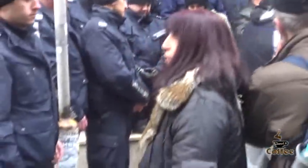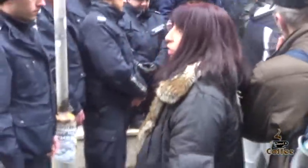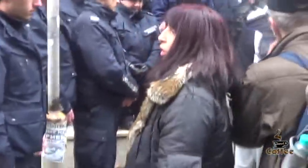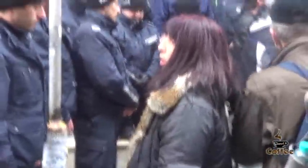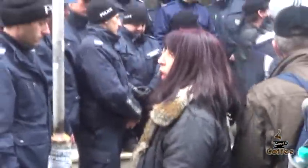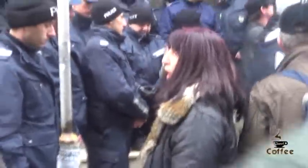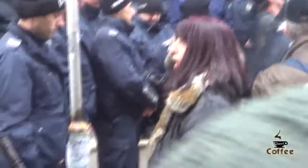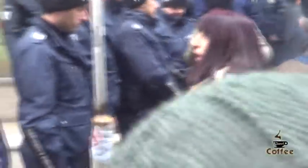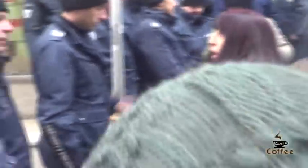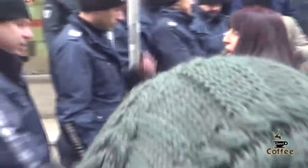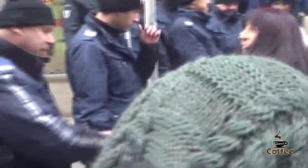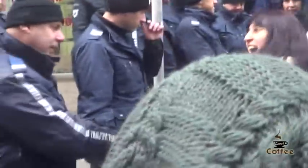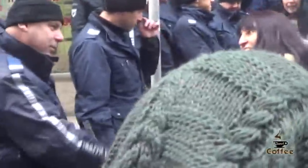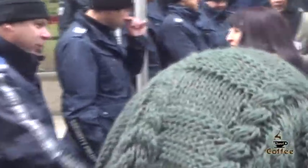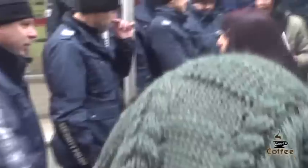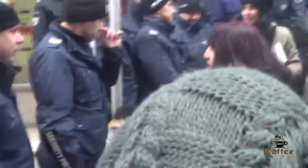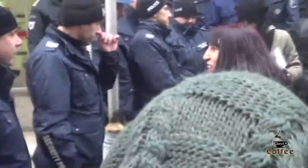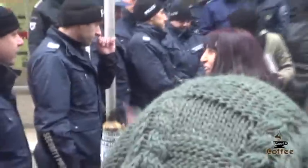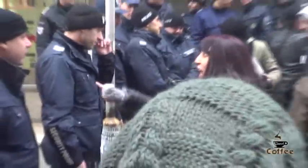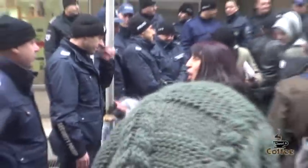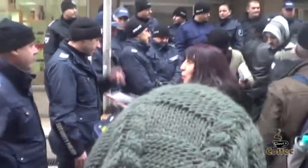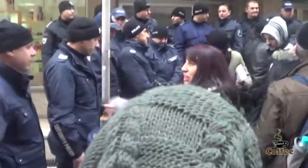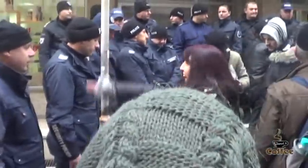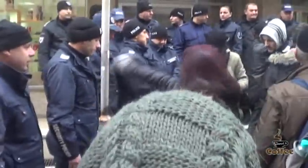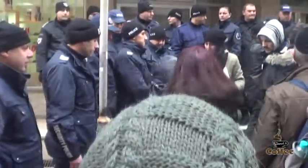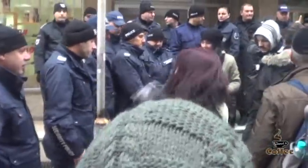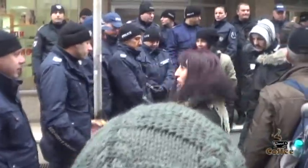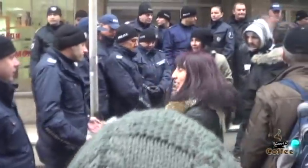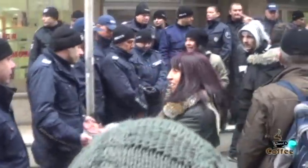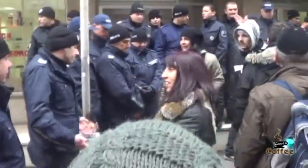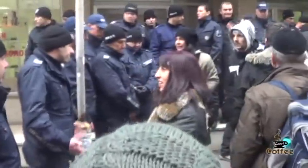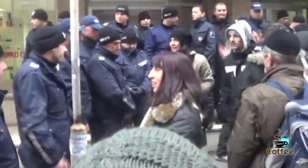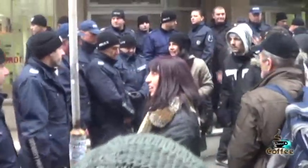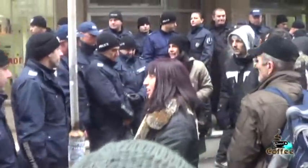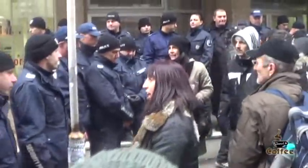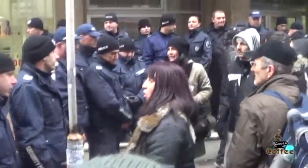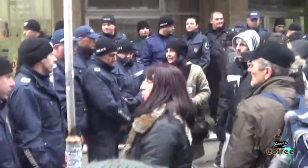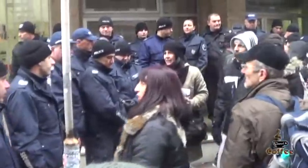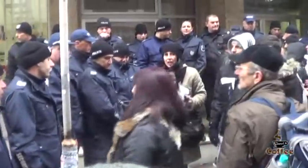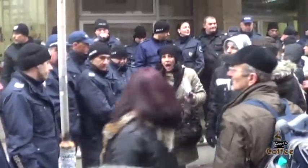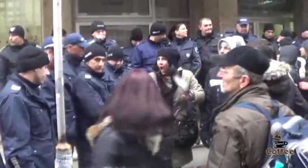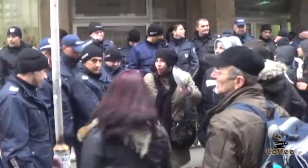Няма, прави! Нищо по тази! Няма, по-нади! По-нади!